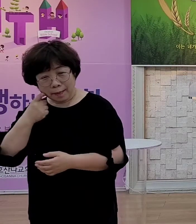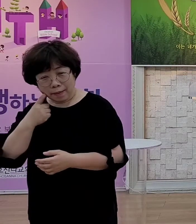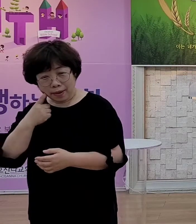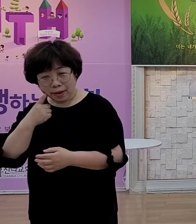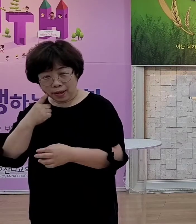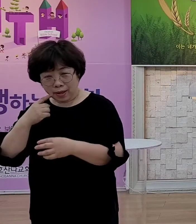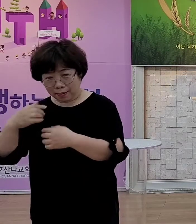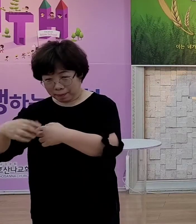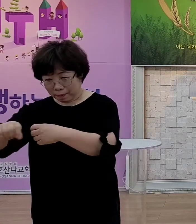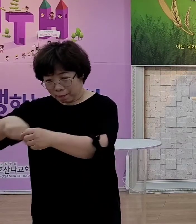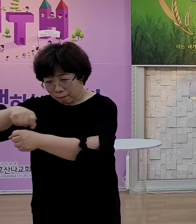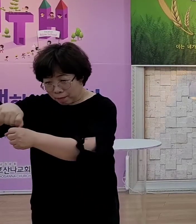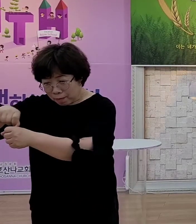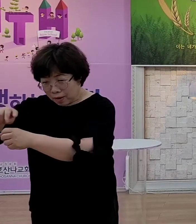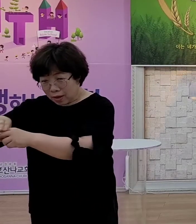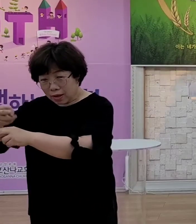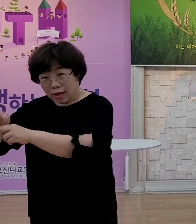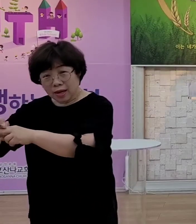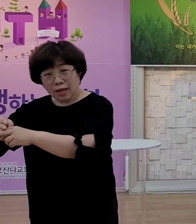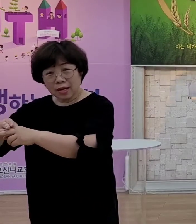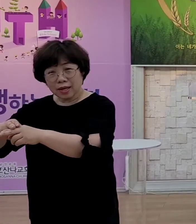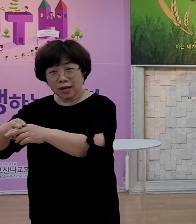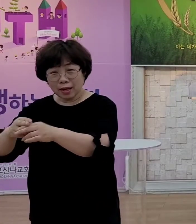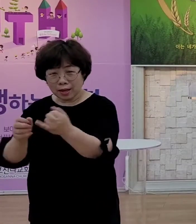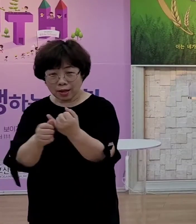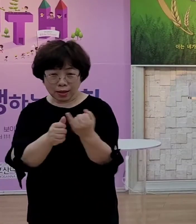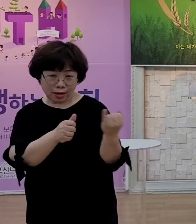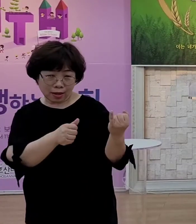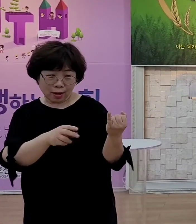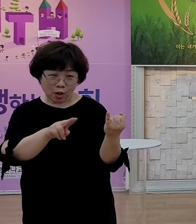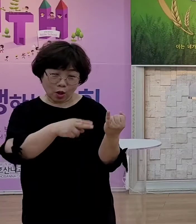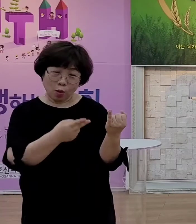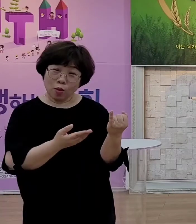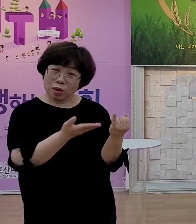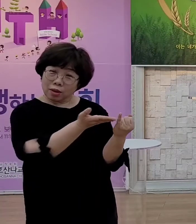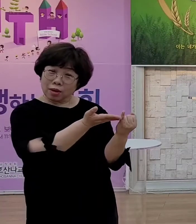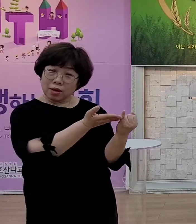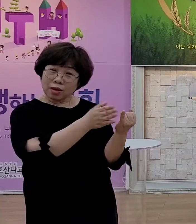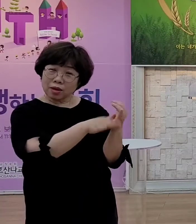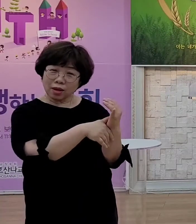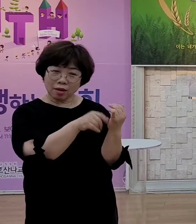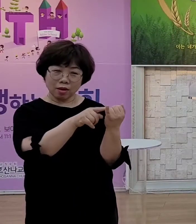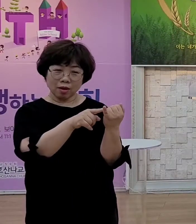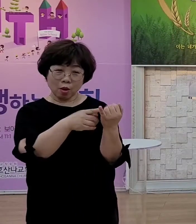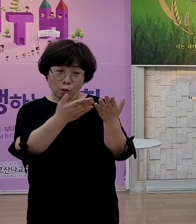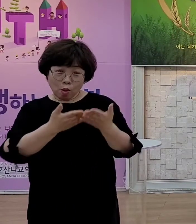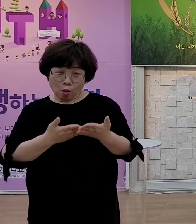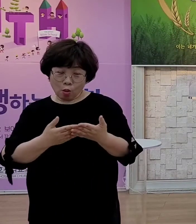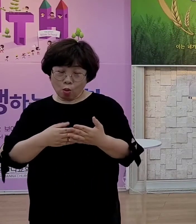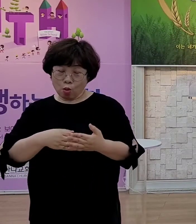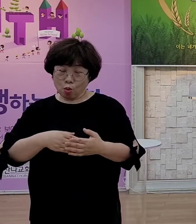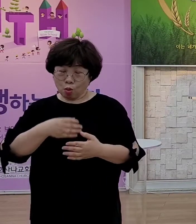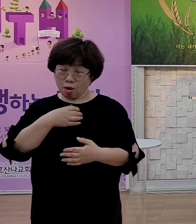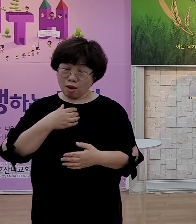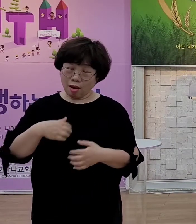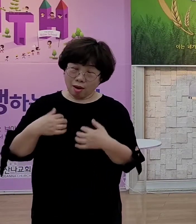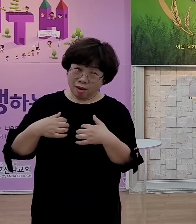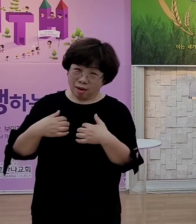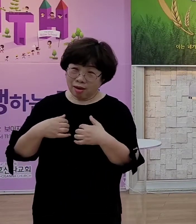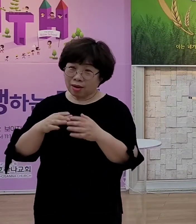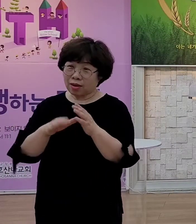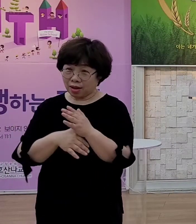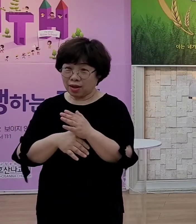탁 싸가지고 아내한테 이렇게 1,000원짜리 핀 하나 선물했는데,